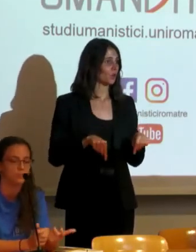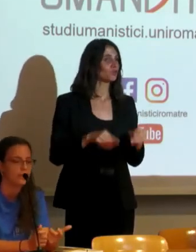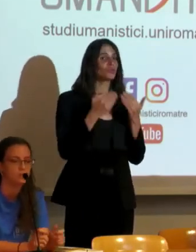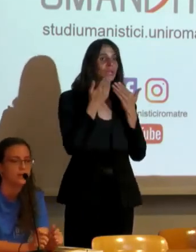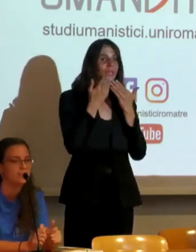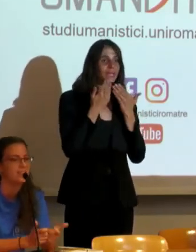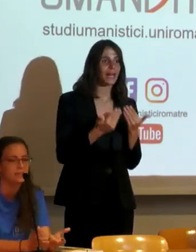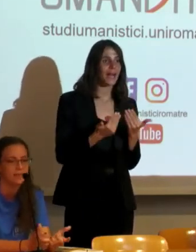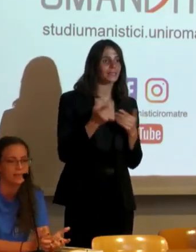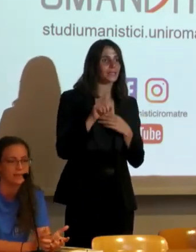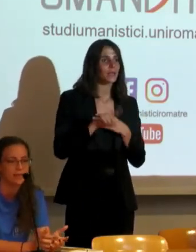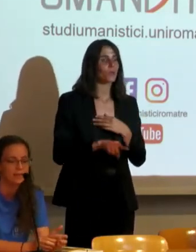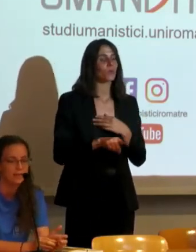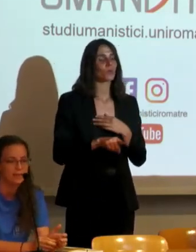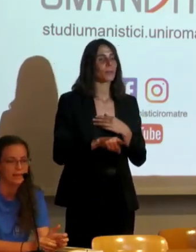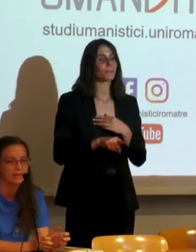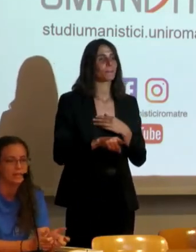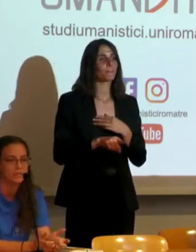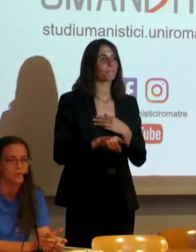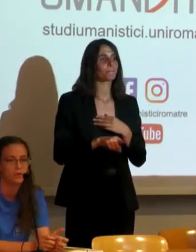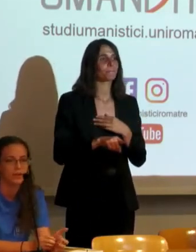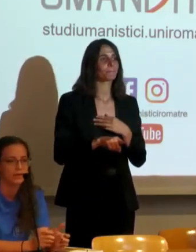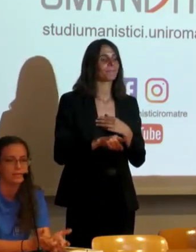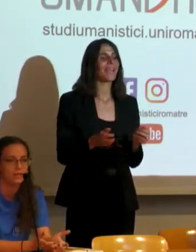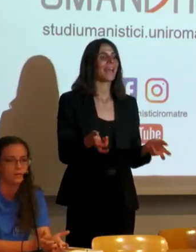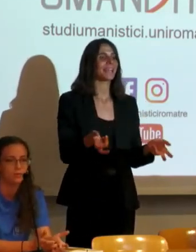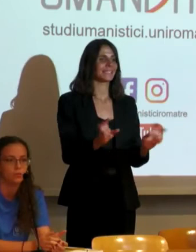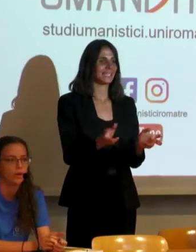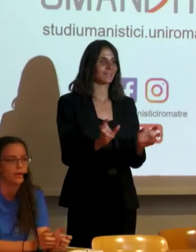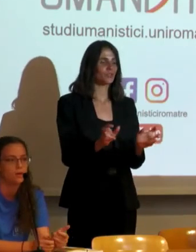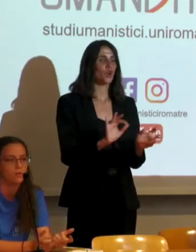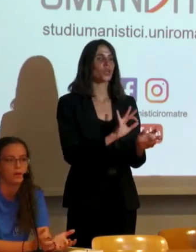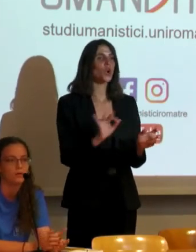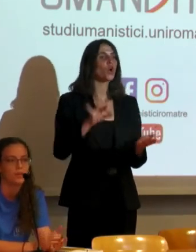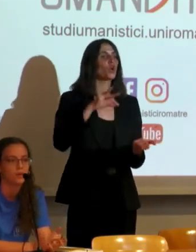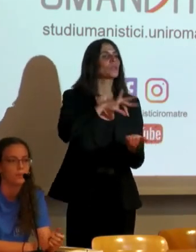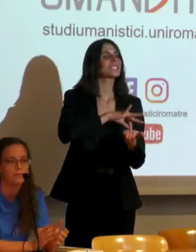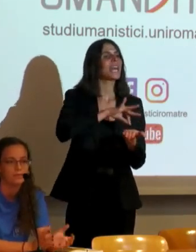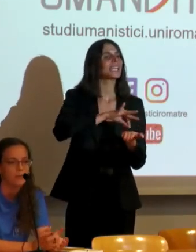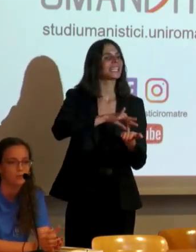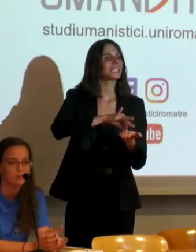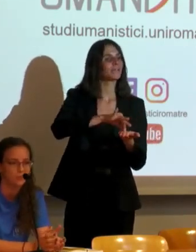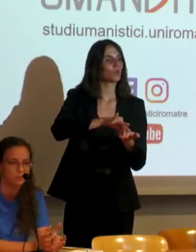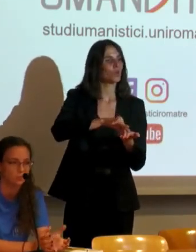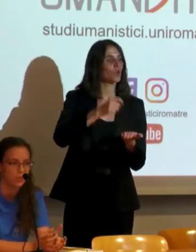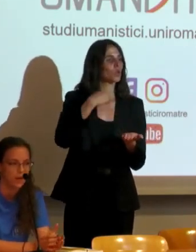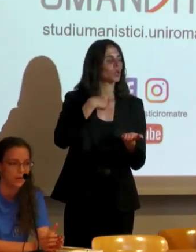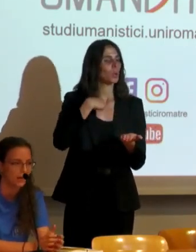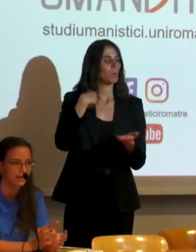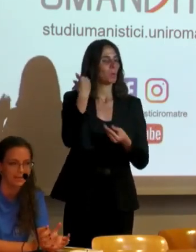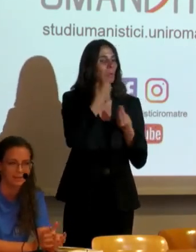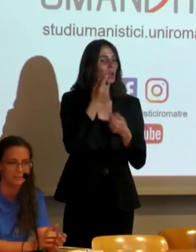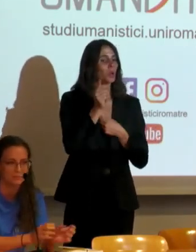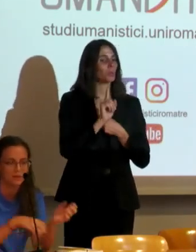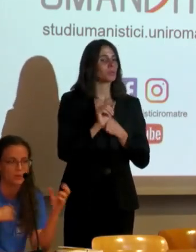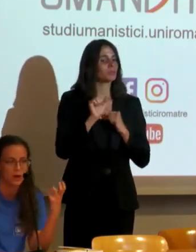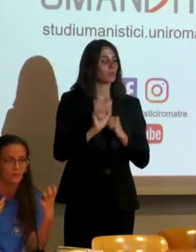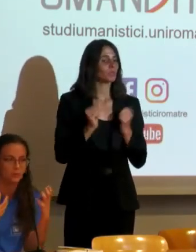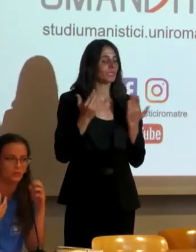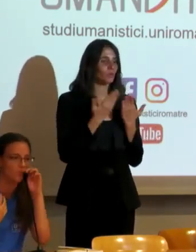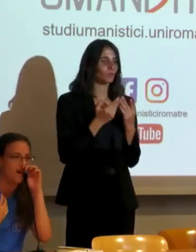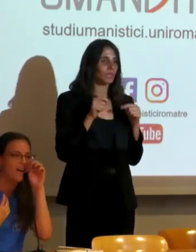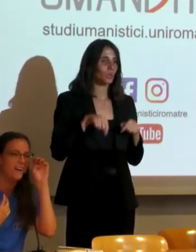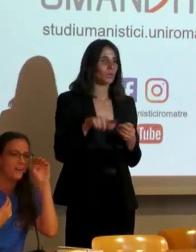attraverso, penso, alla serialità della televisione, alle serie TV, che era un qualcosa che non pensavo di poter studiare a Lettere. Mi